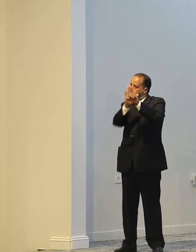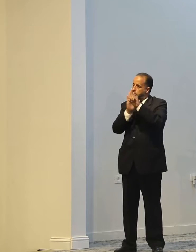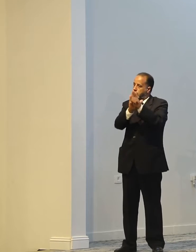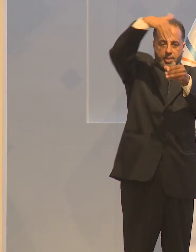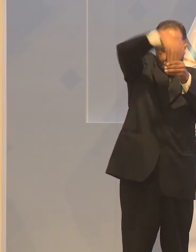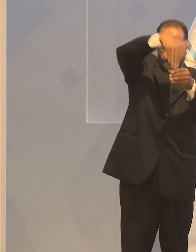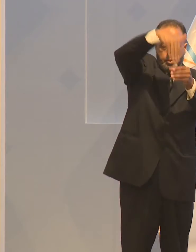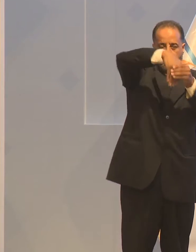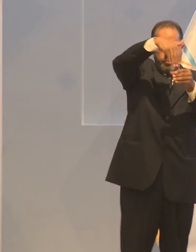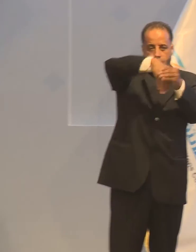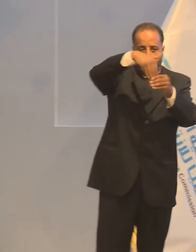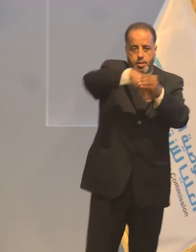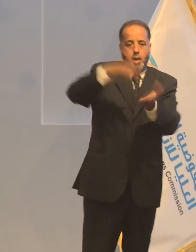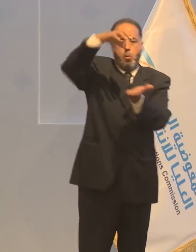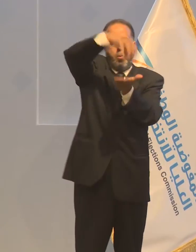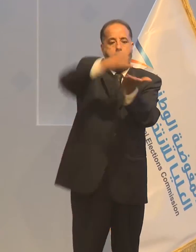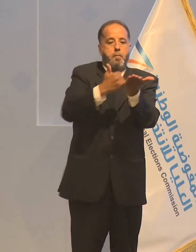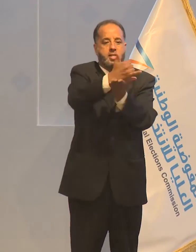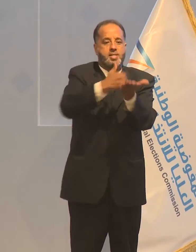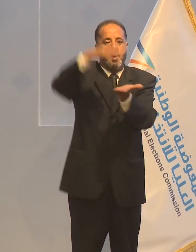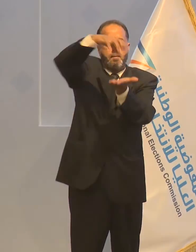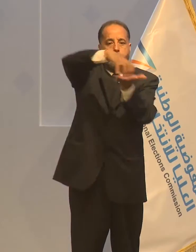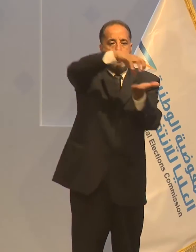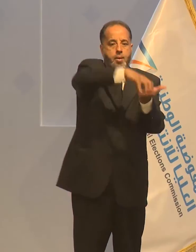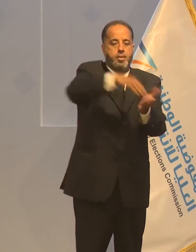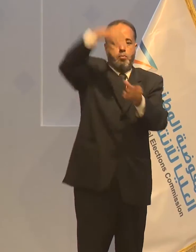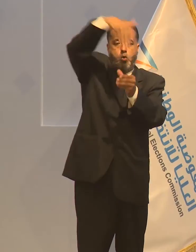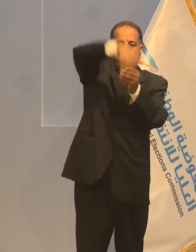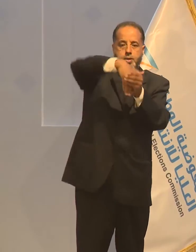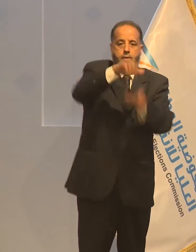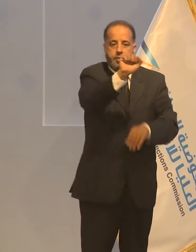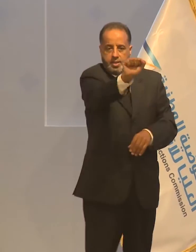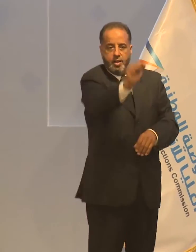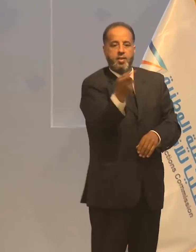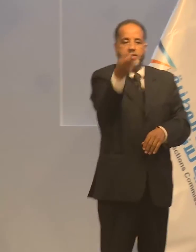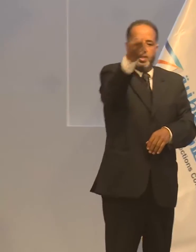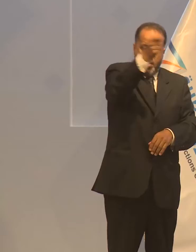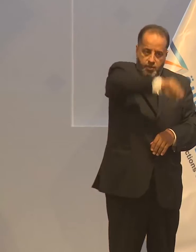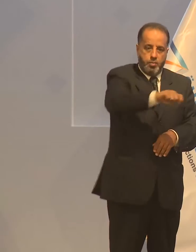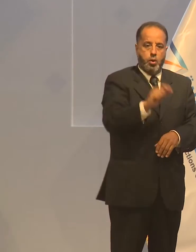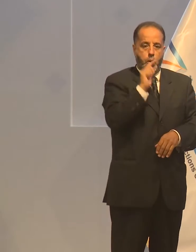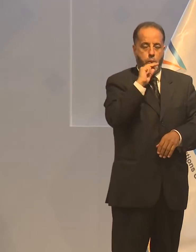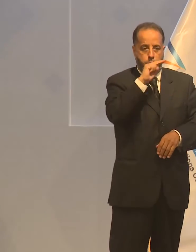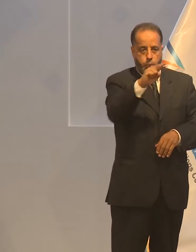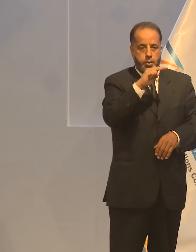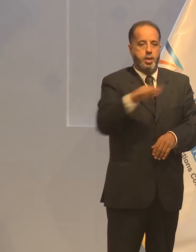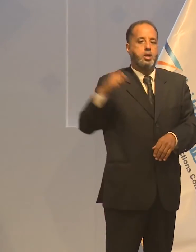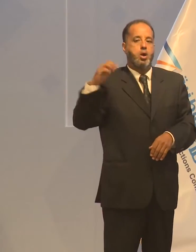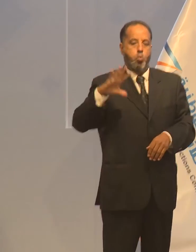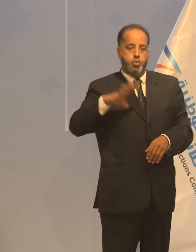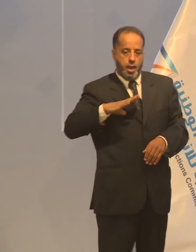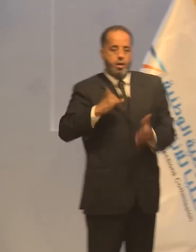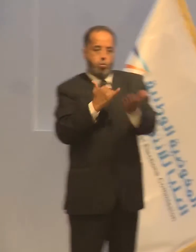القطاع. مقرات المؤسسات التعليمية التي يجرى فيها الاقتراع بالإضافة إلى دور مدراء